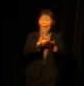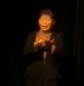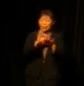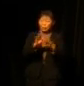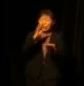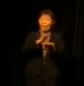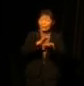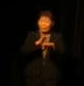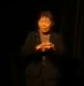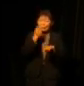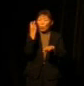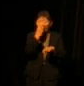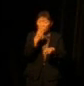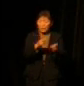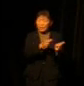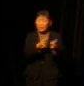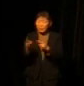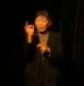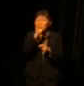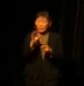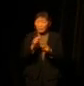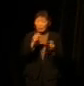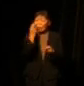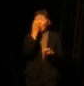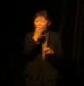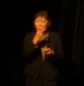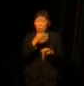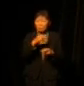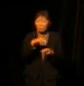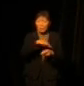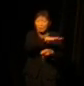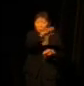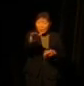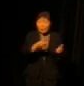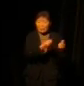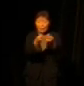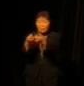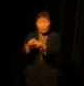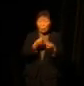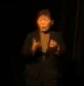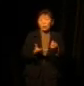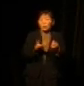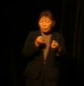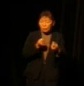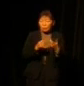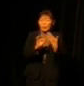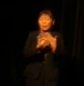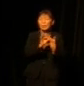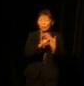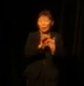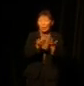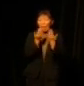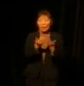何があってどのように使うかをね、共有化しておく必要があるというのをずっと通じて感じました。あとは学校職員と市職員の